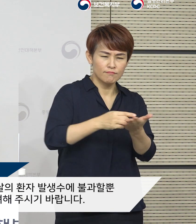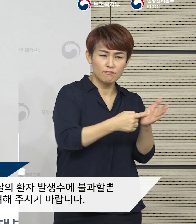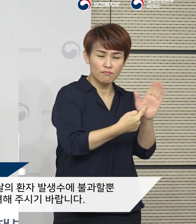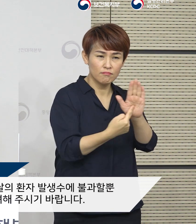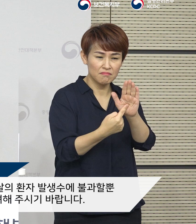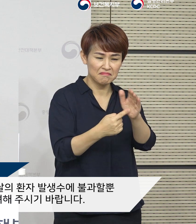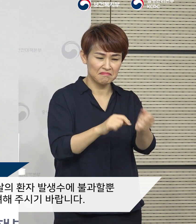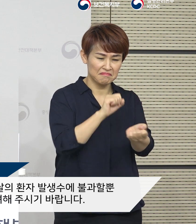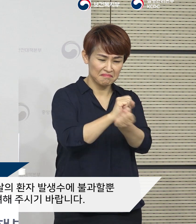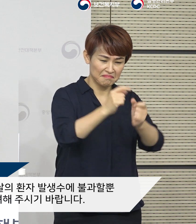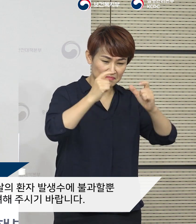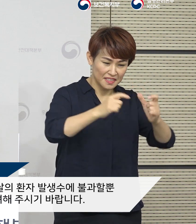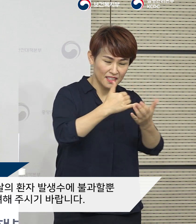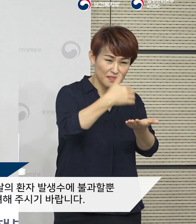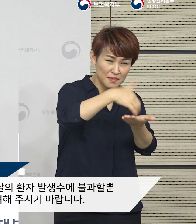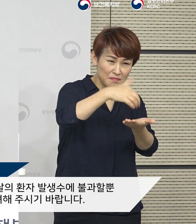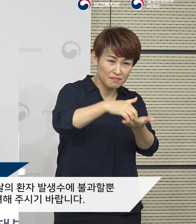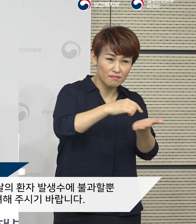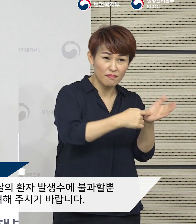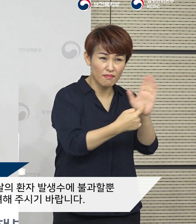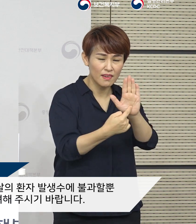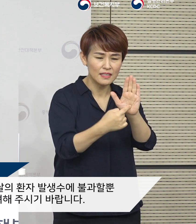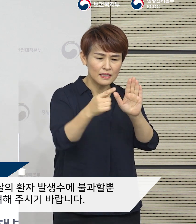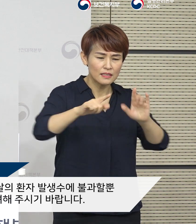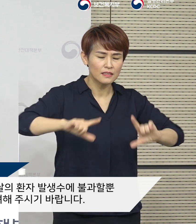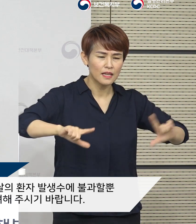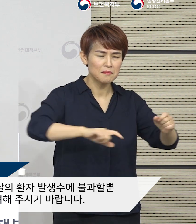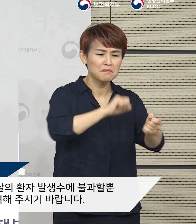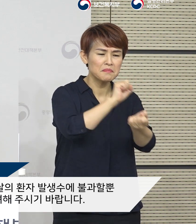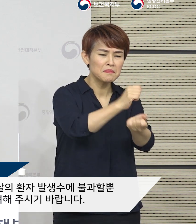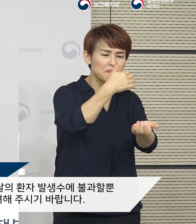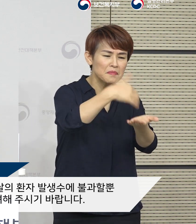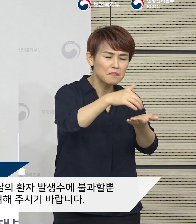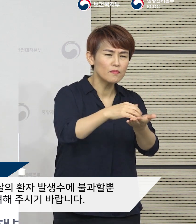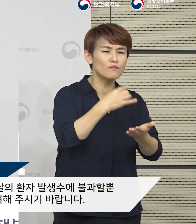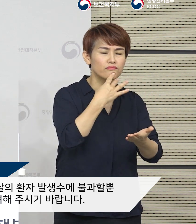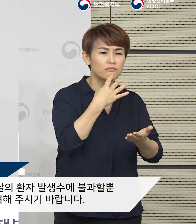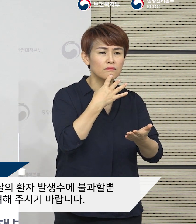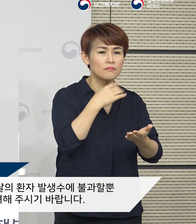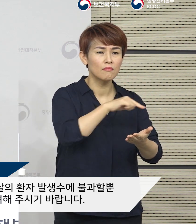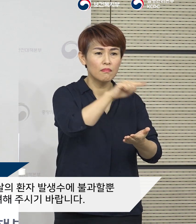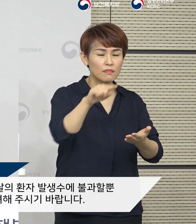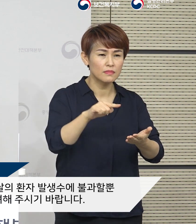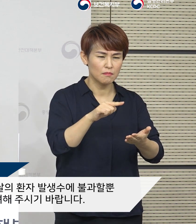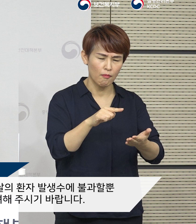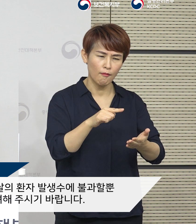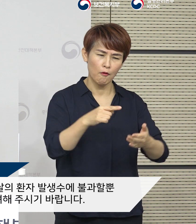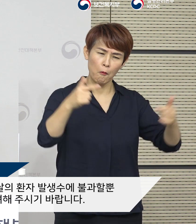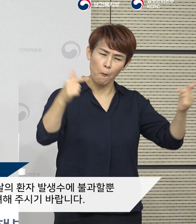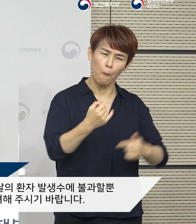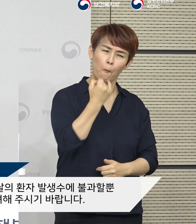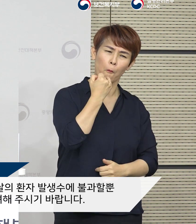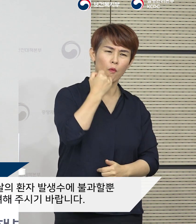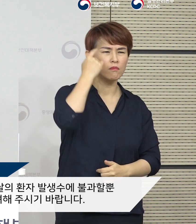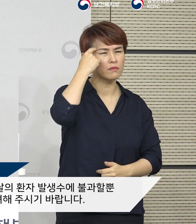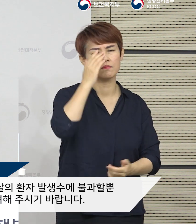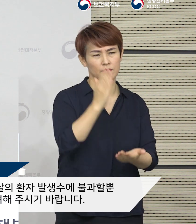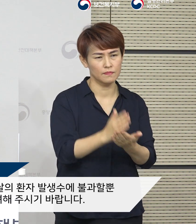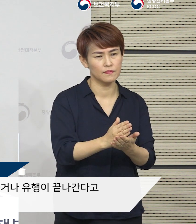규모는 그날의 환자 발생 수에 불과할 뿐 그 자체로는 아직 큰 의미가 없다는 점을 꼭 고려해 주시길